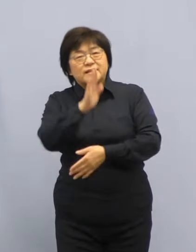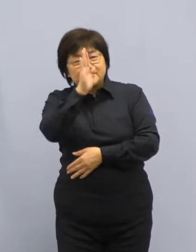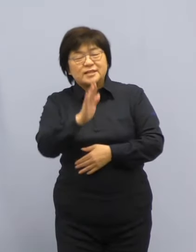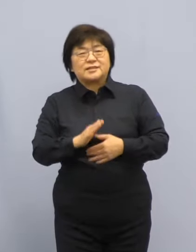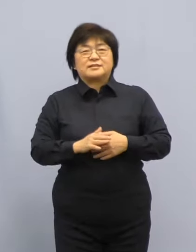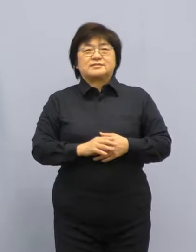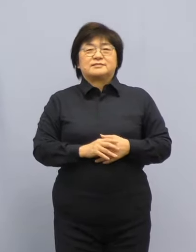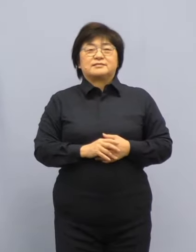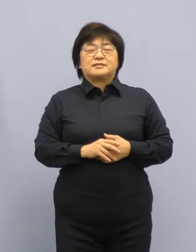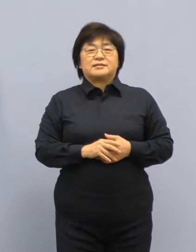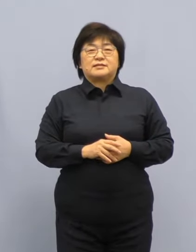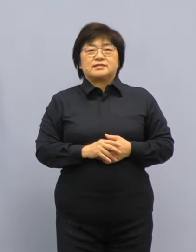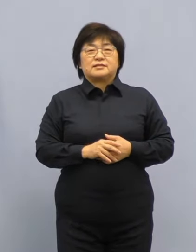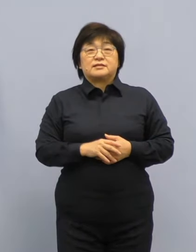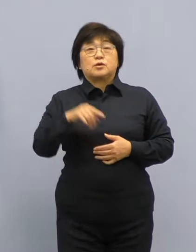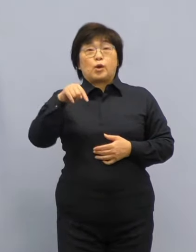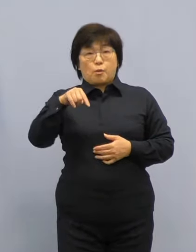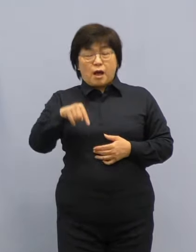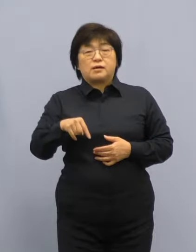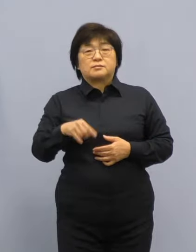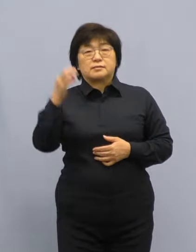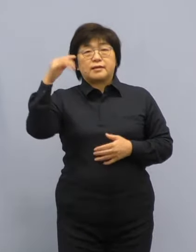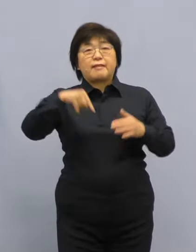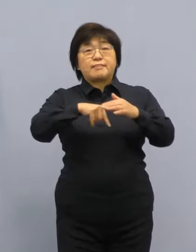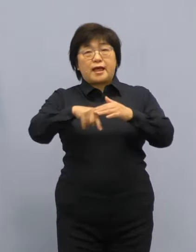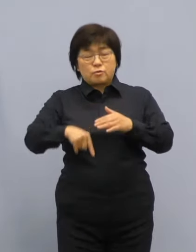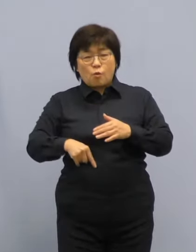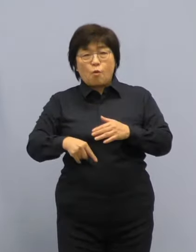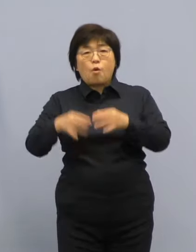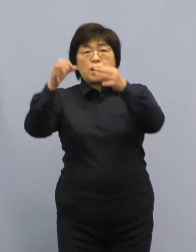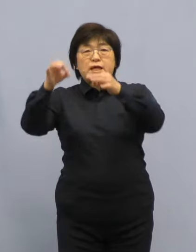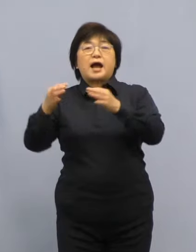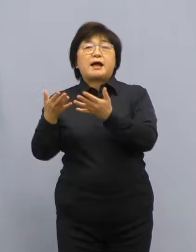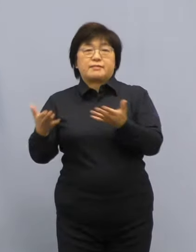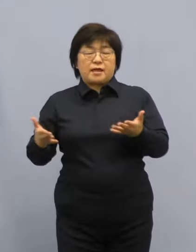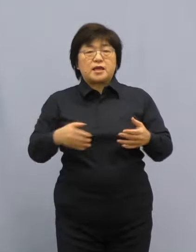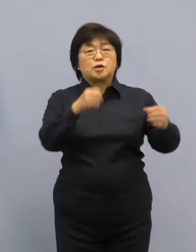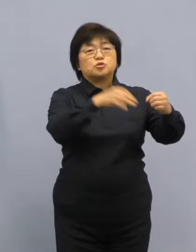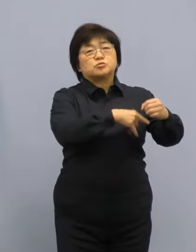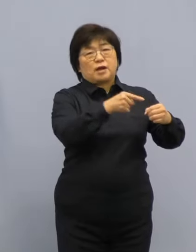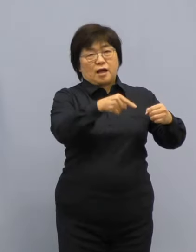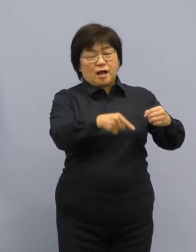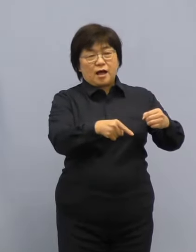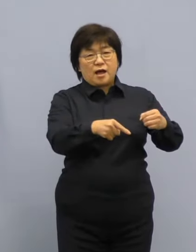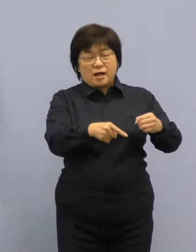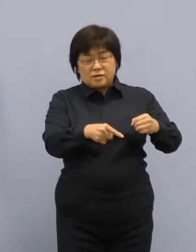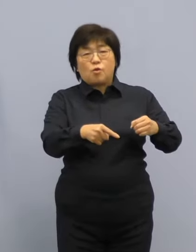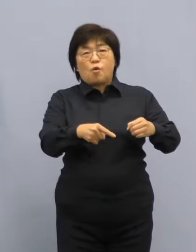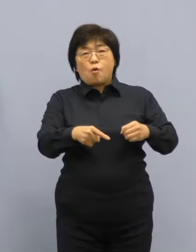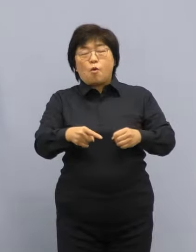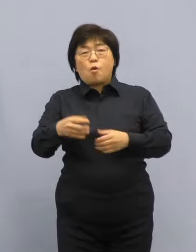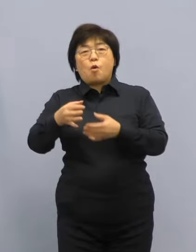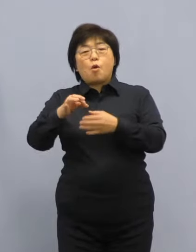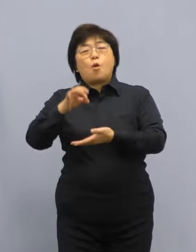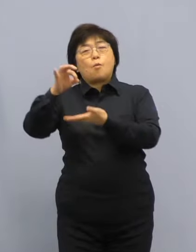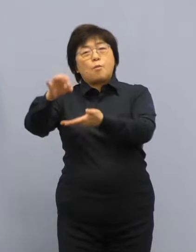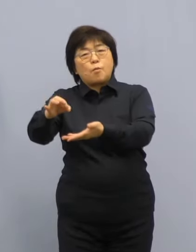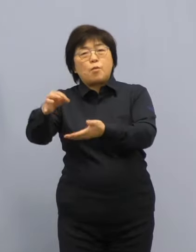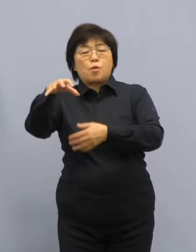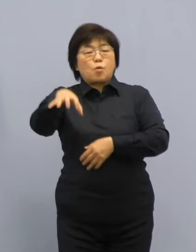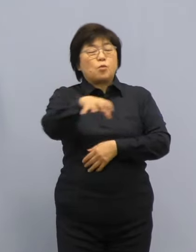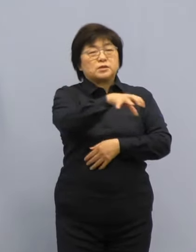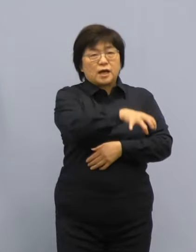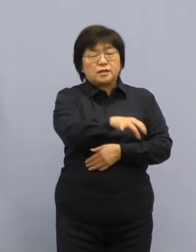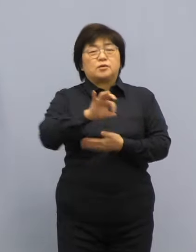。長崎県産品は県内の百貨店や量販店などのお歳暮コーナーで取り扱っていただいてございます。